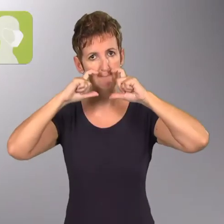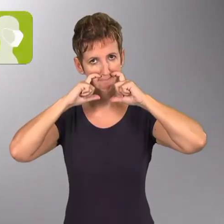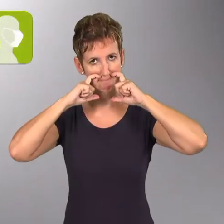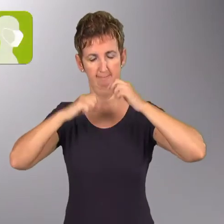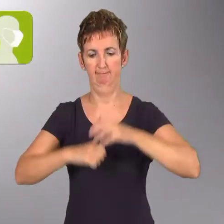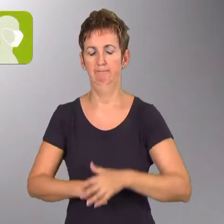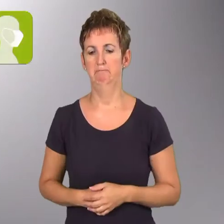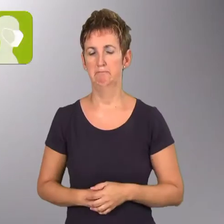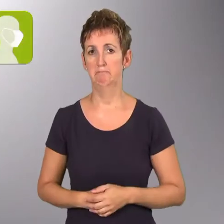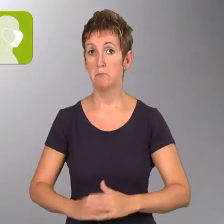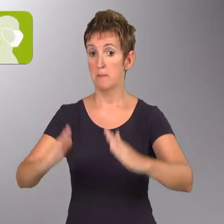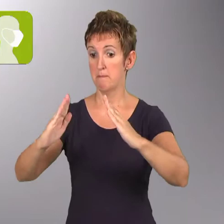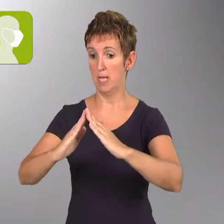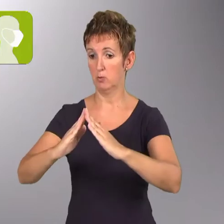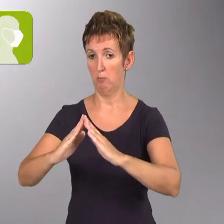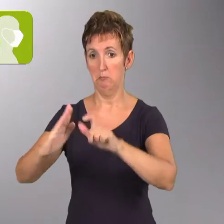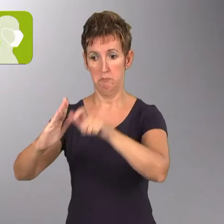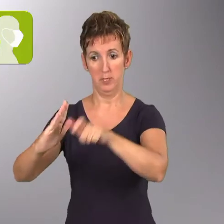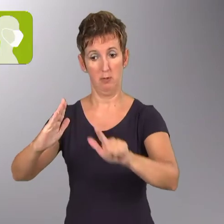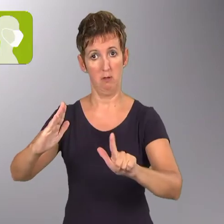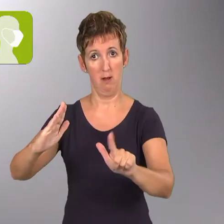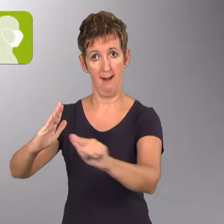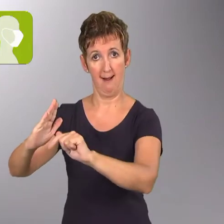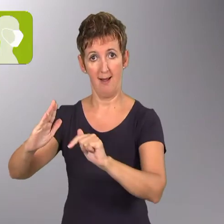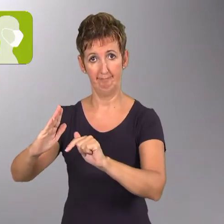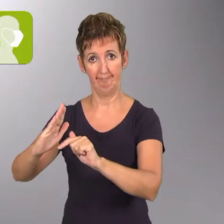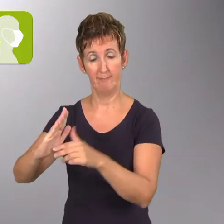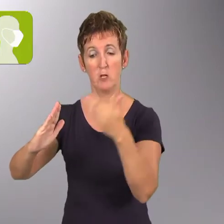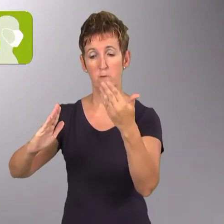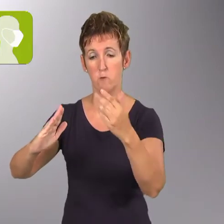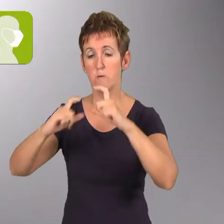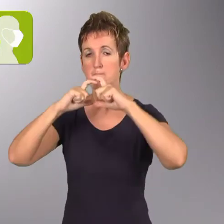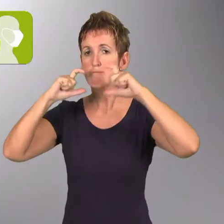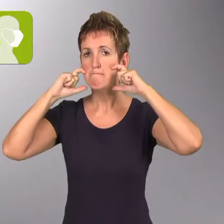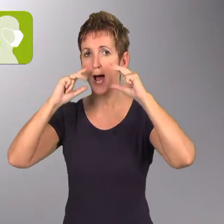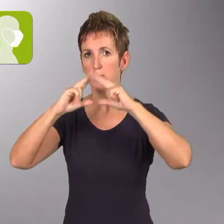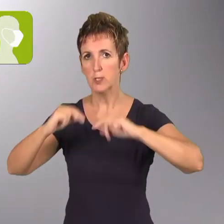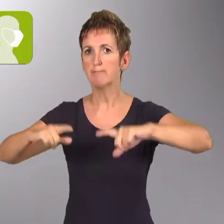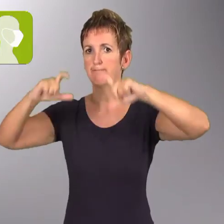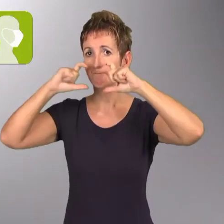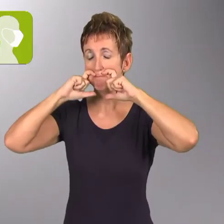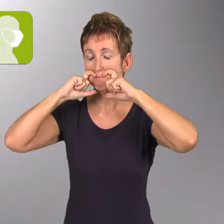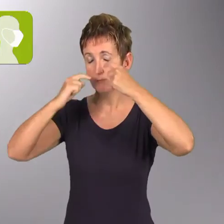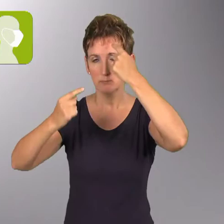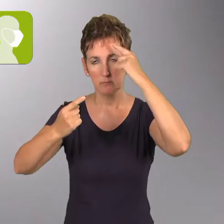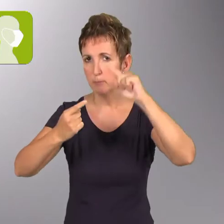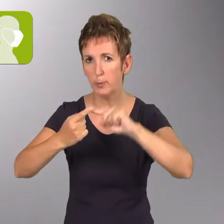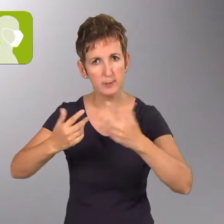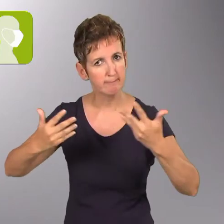Portez un masque d'hygiène. Portez un masque d'hygiène à la maison si vous vivez avec d'autres personnes.